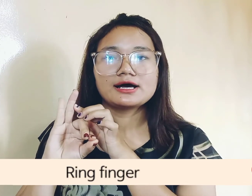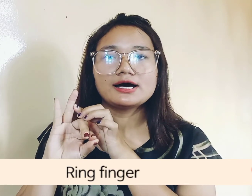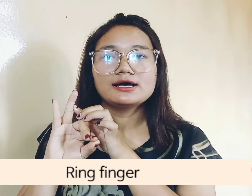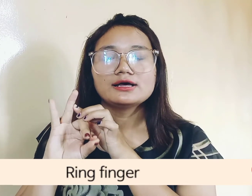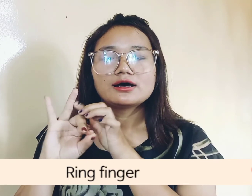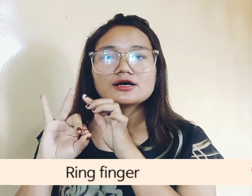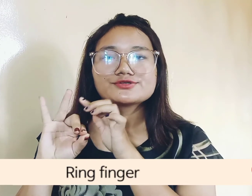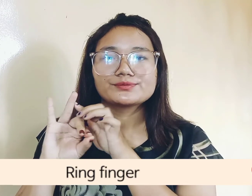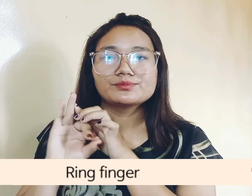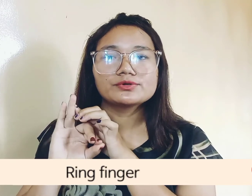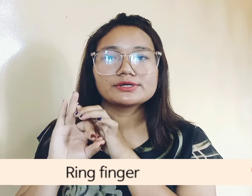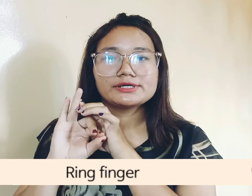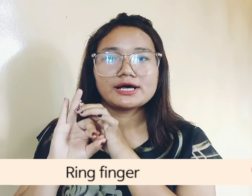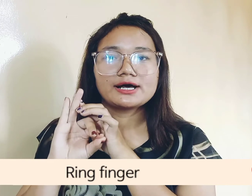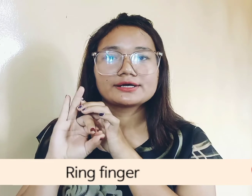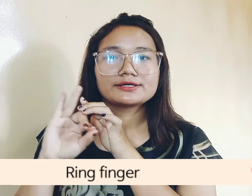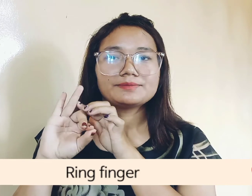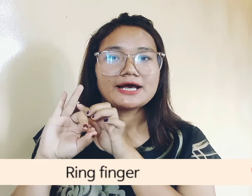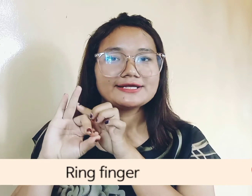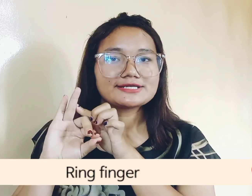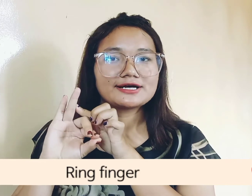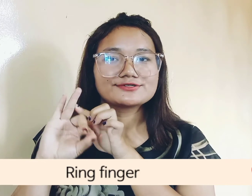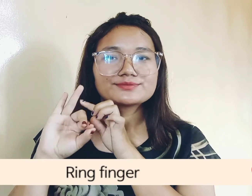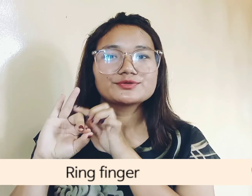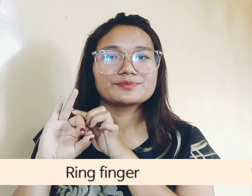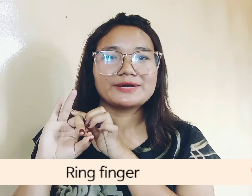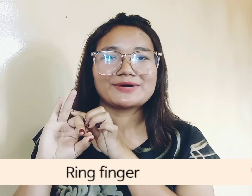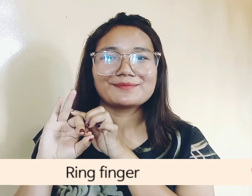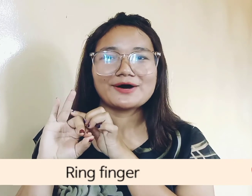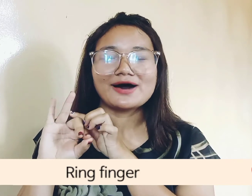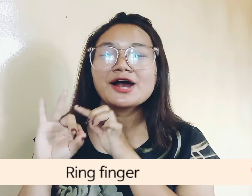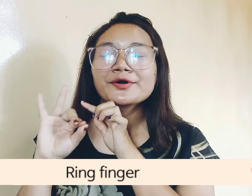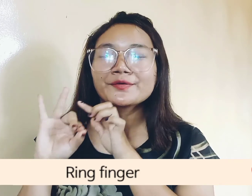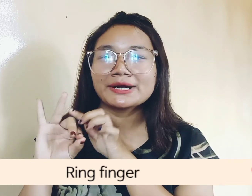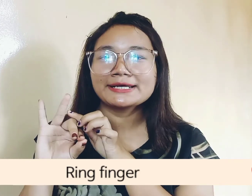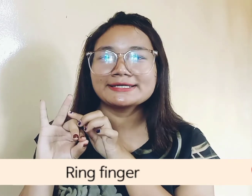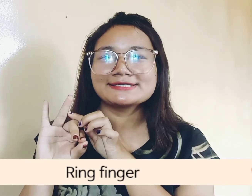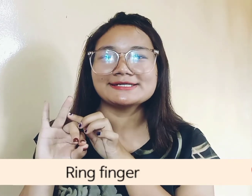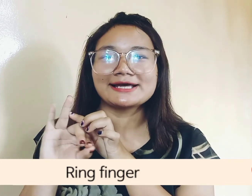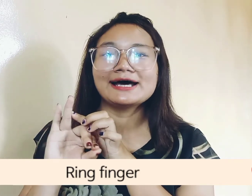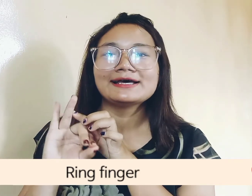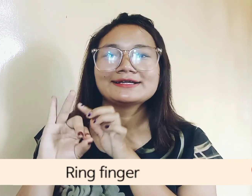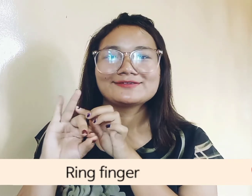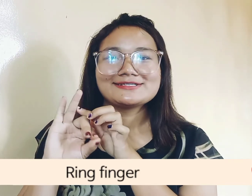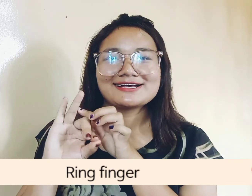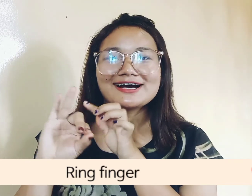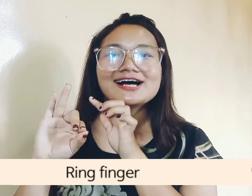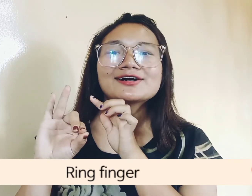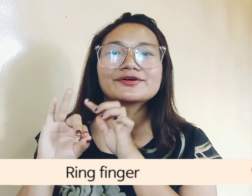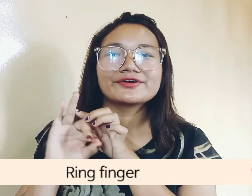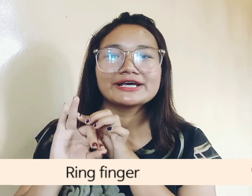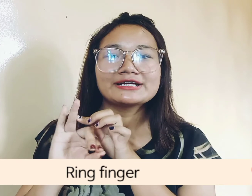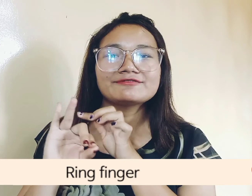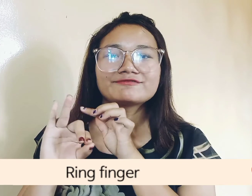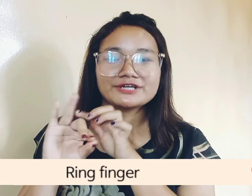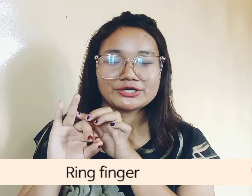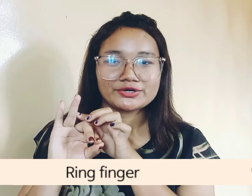alan posting them to ring finger